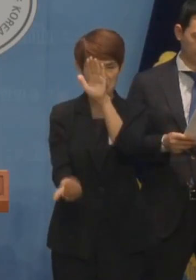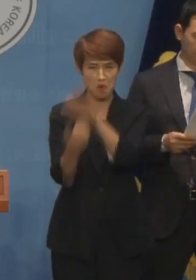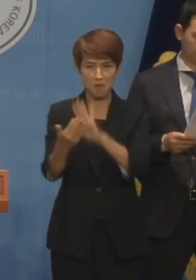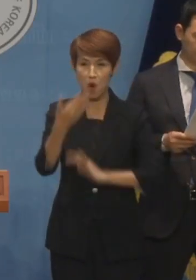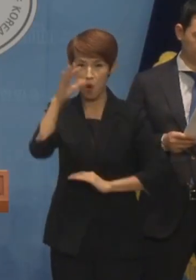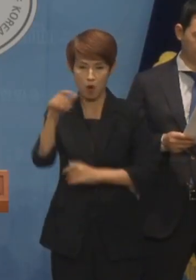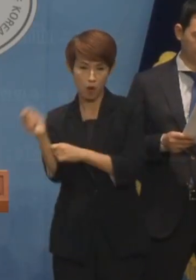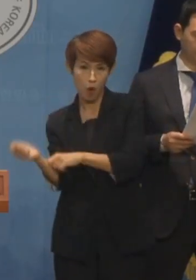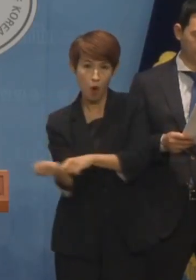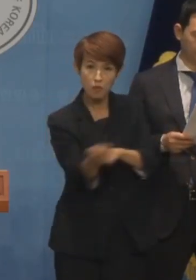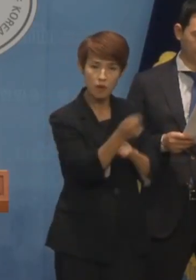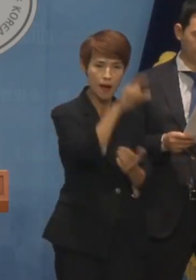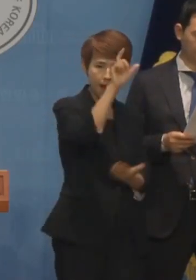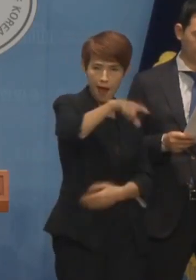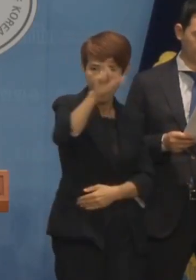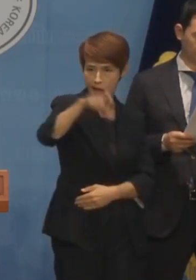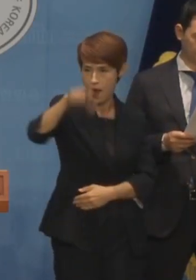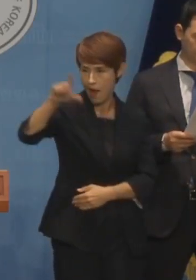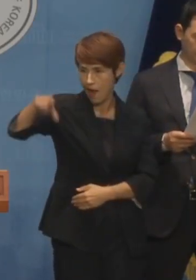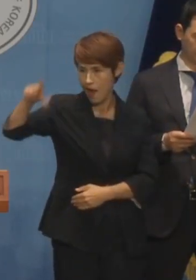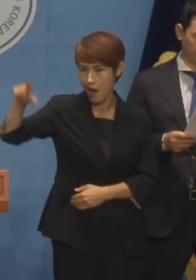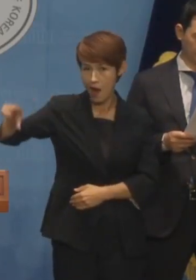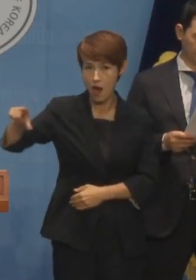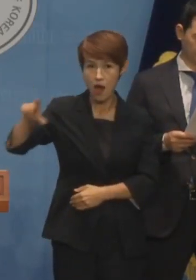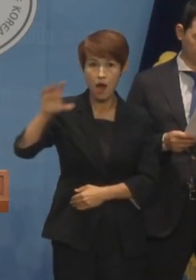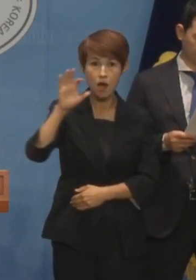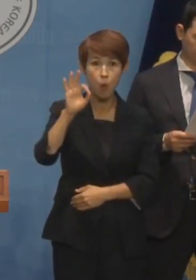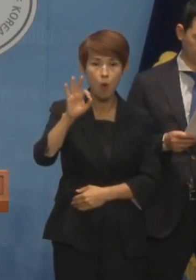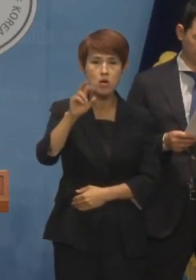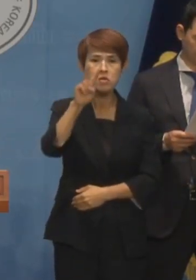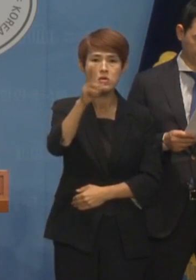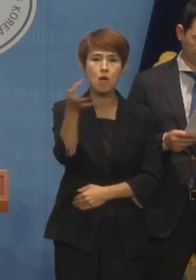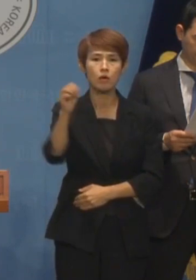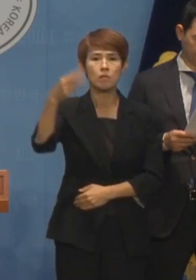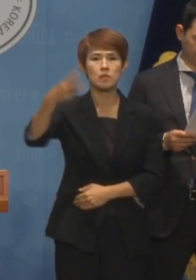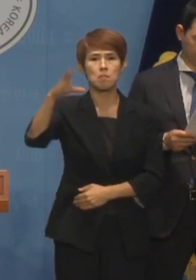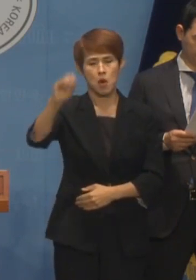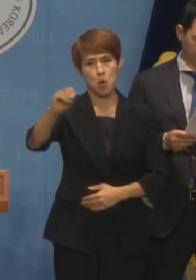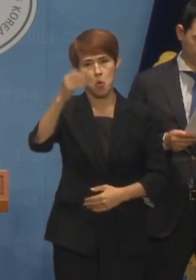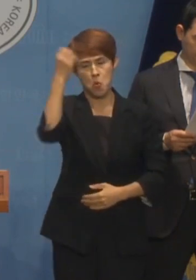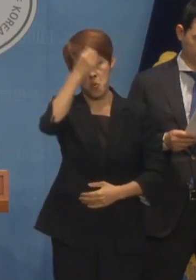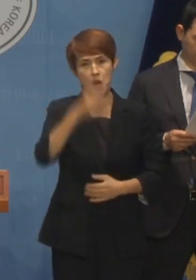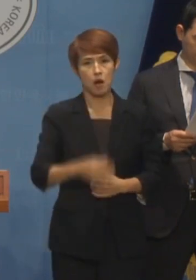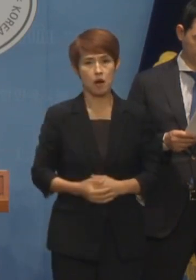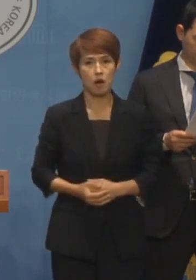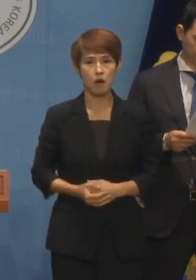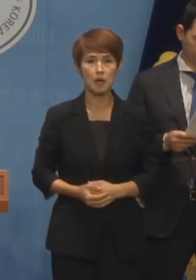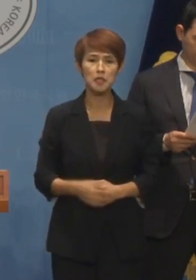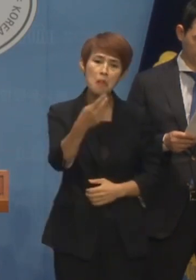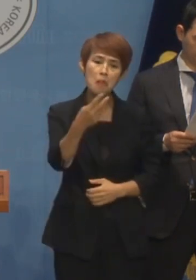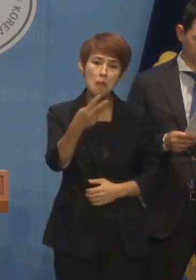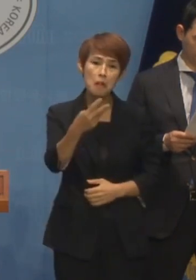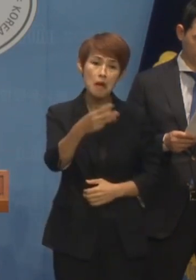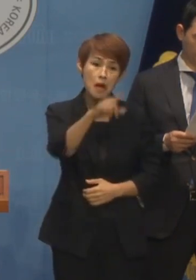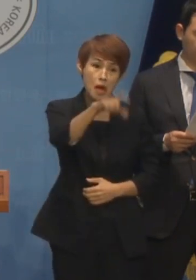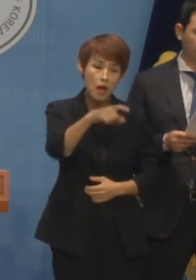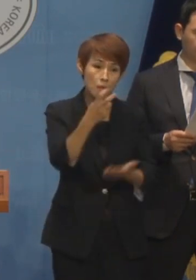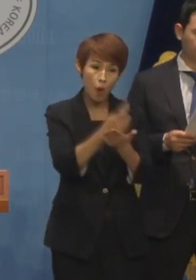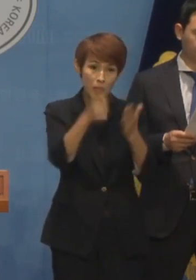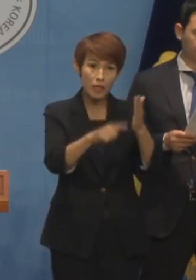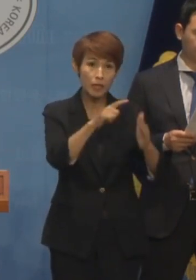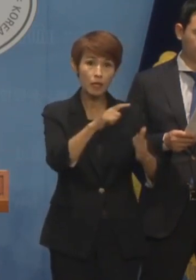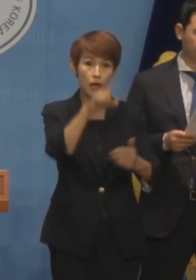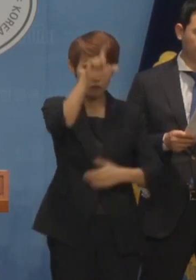골프장 등에서 사용한 고액 결제 규모가 2억 3천만 원이고 단 몇천 원짜리 소액 수도